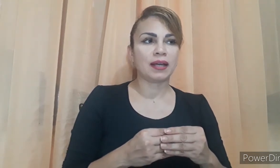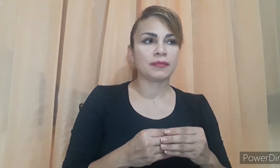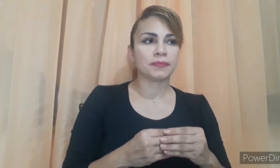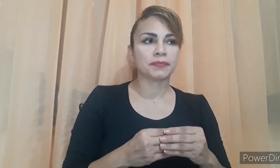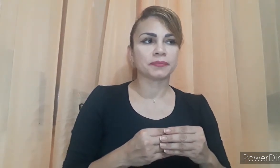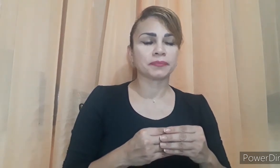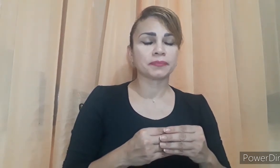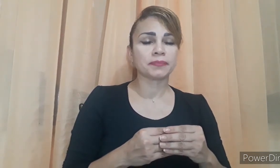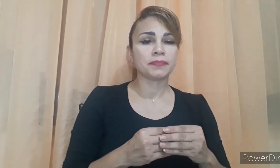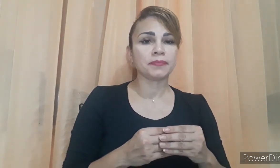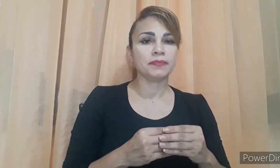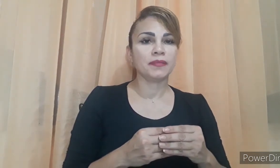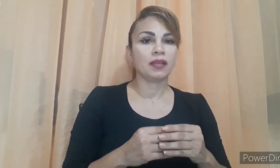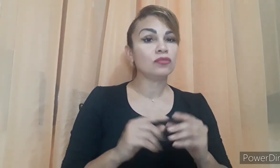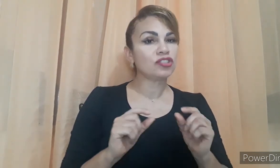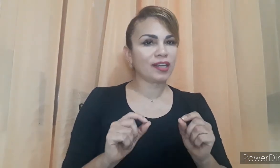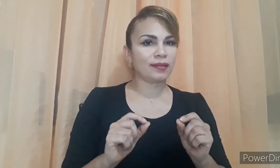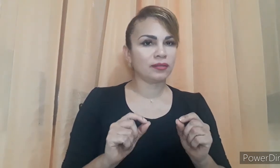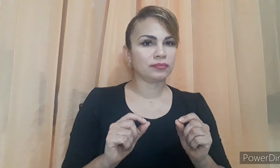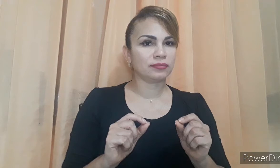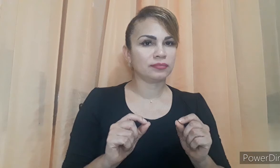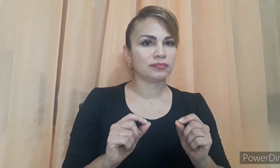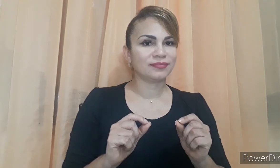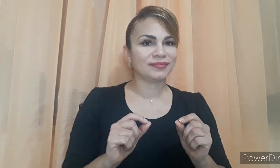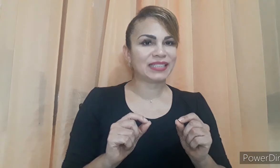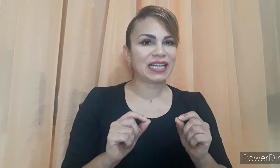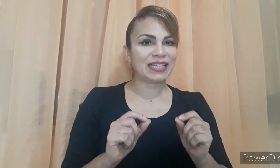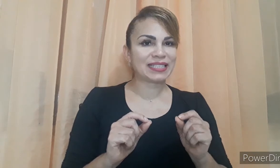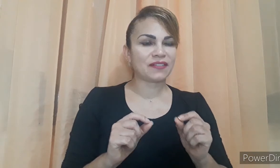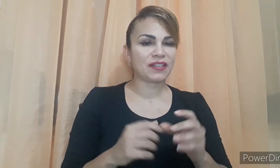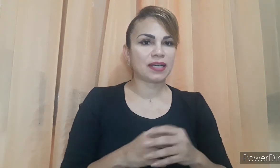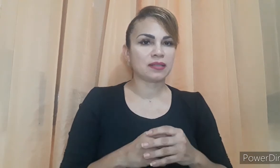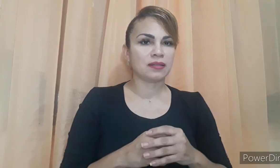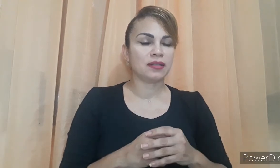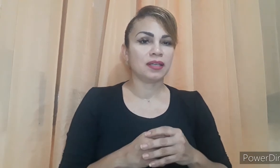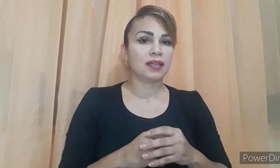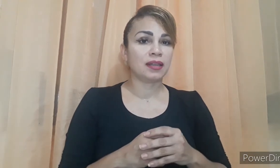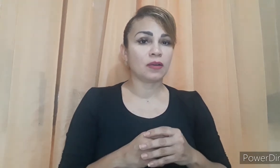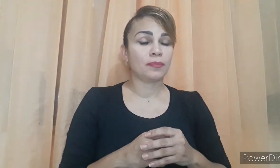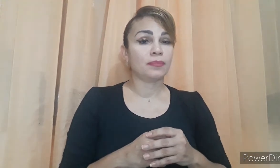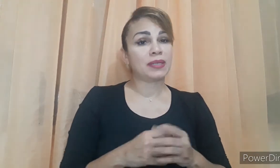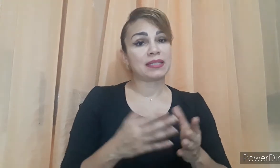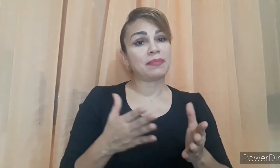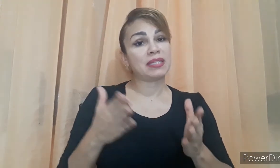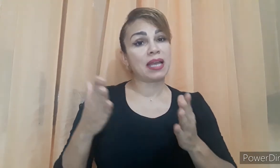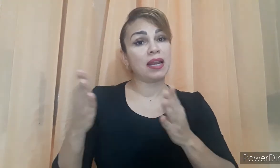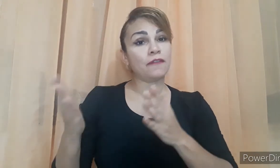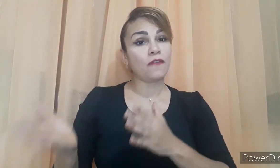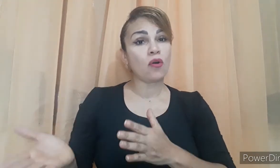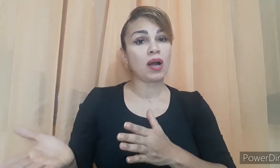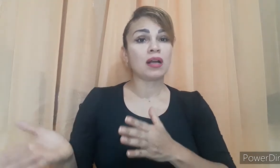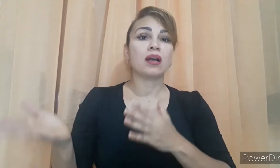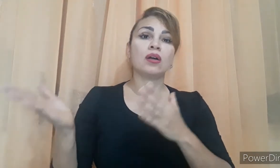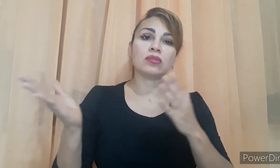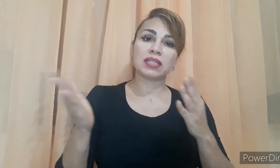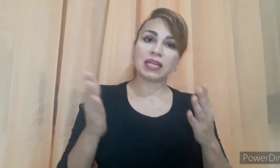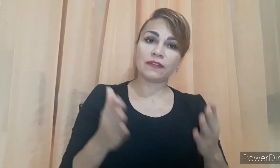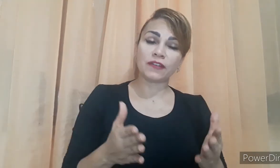identificar o gênero nessa frase. Então, para saber se é elefoa ou se é